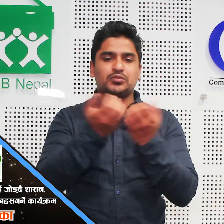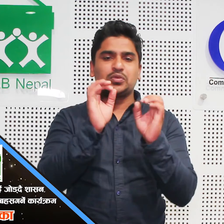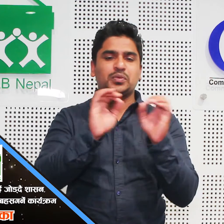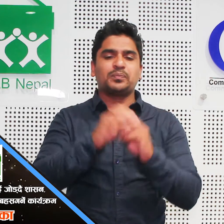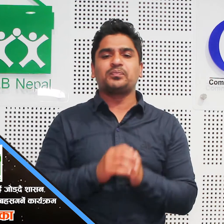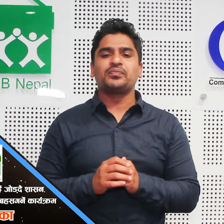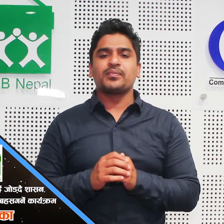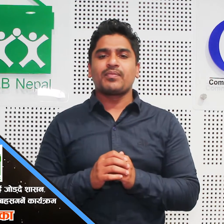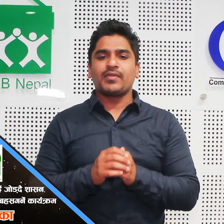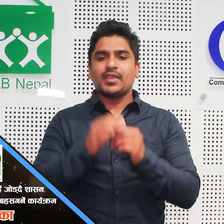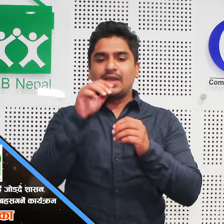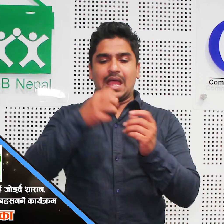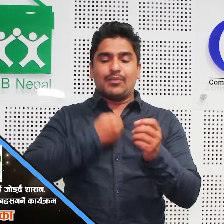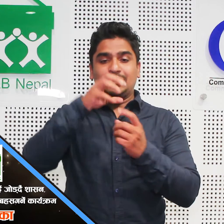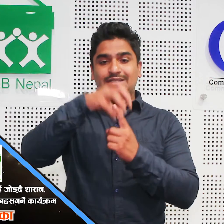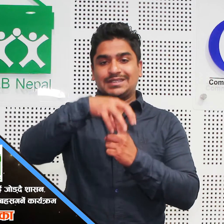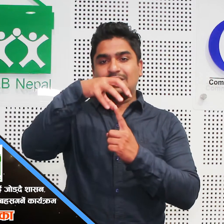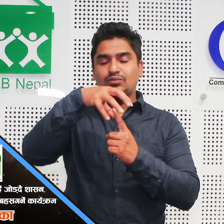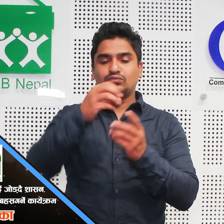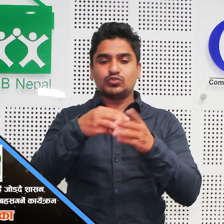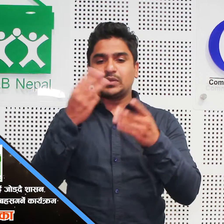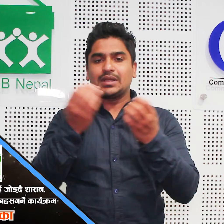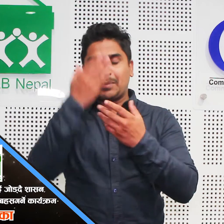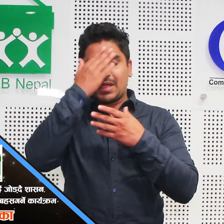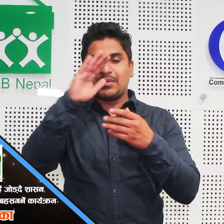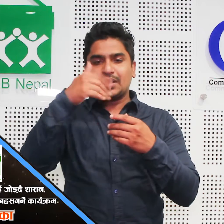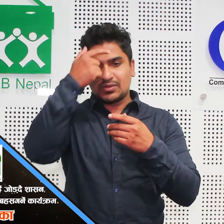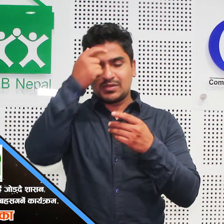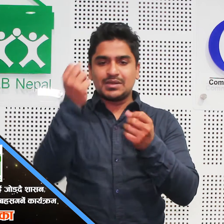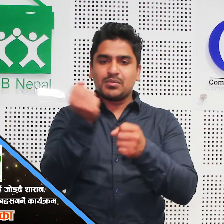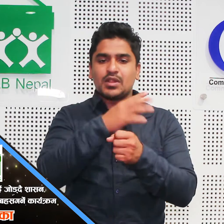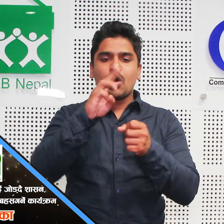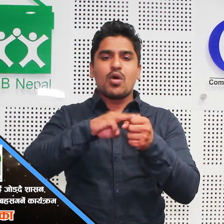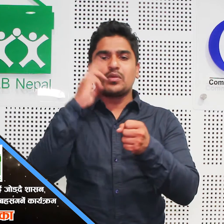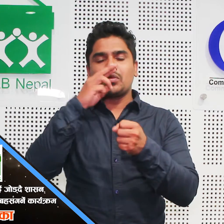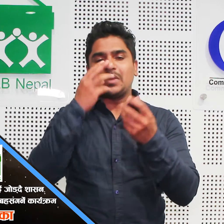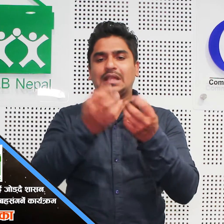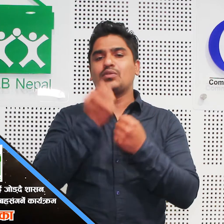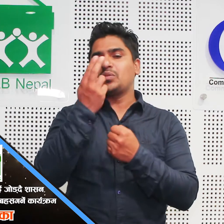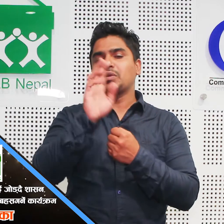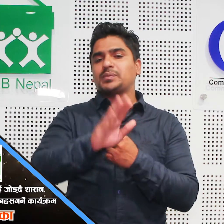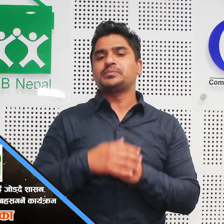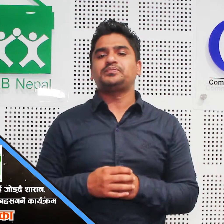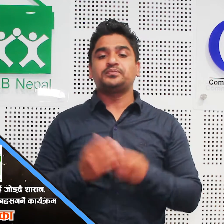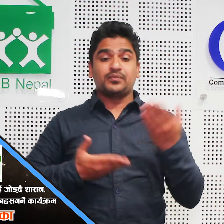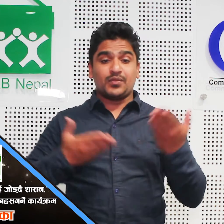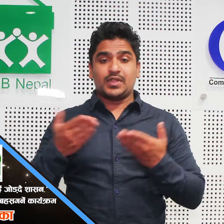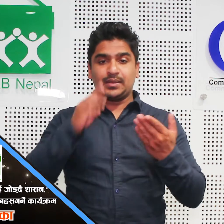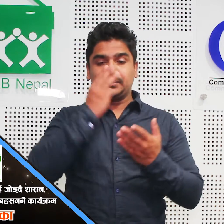सिटाके र कोनाड्रो च्याउ उत्पादन गर्ने कार्कीले महामारीलाई समस्या भन्दा अवसरका रूपमा लिनु भएको छ। बजारमा माग